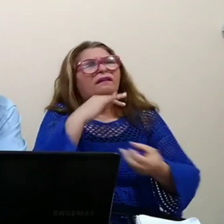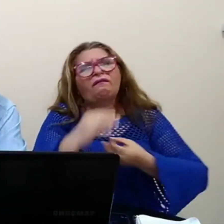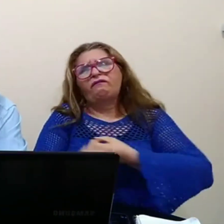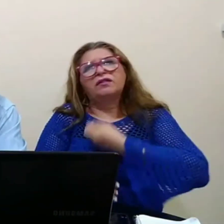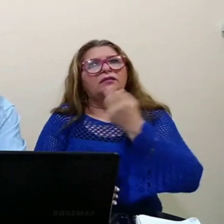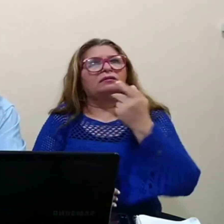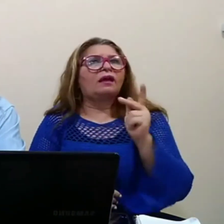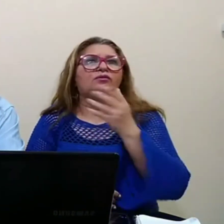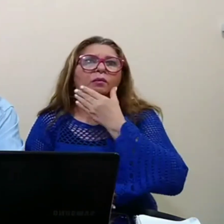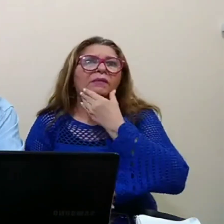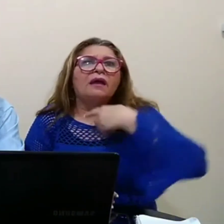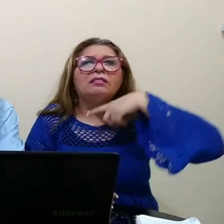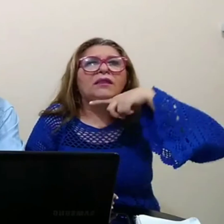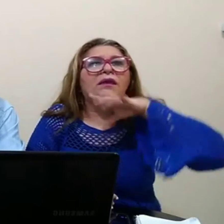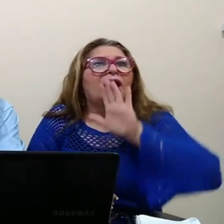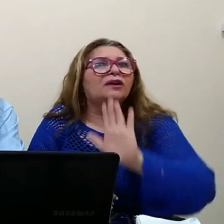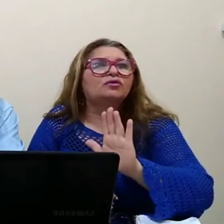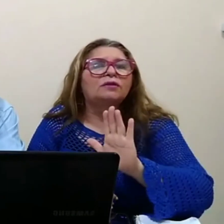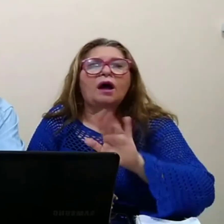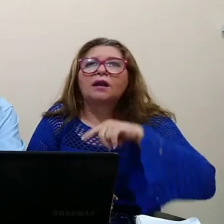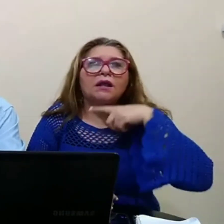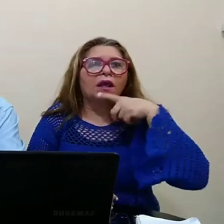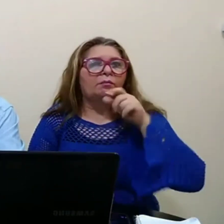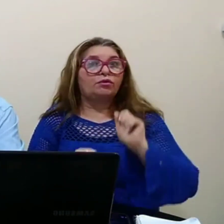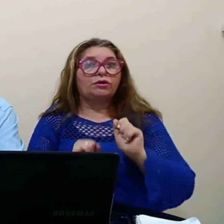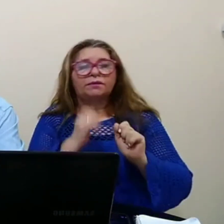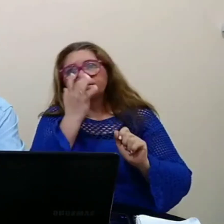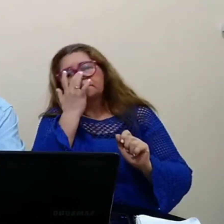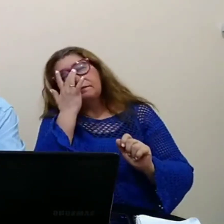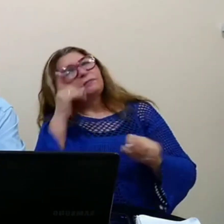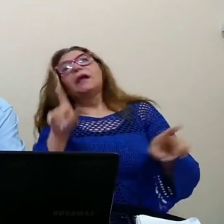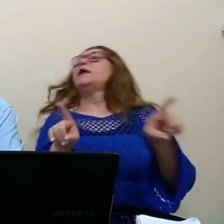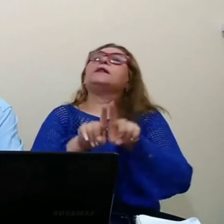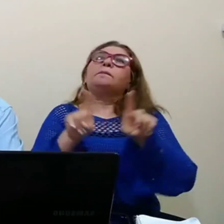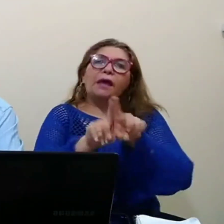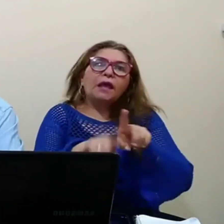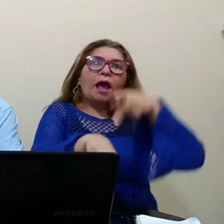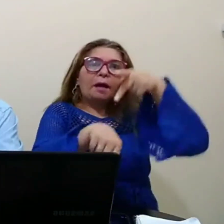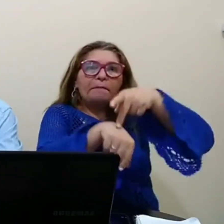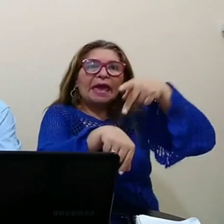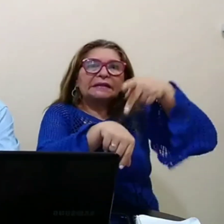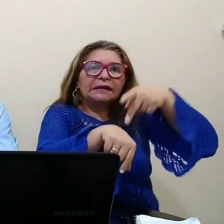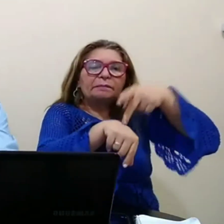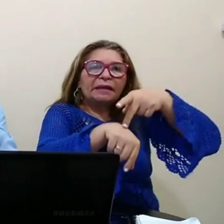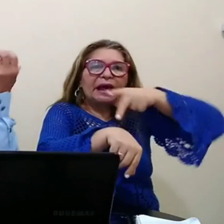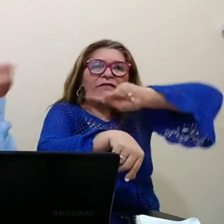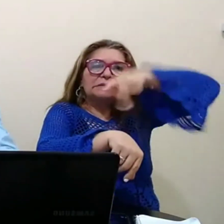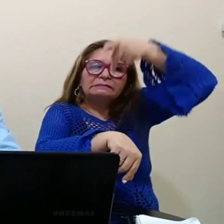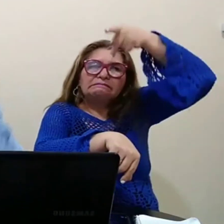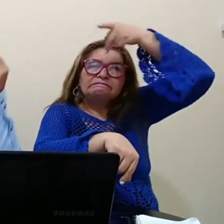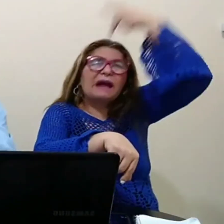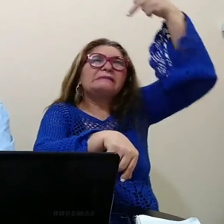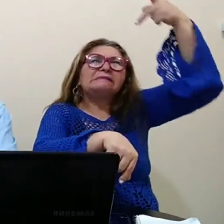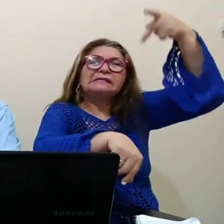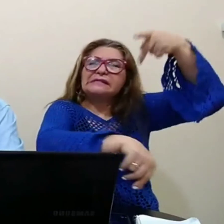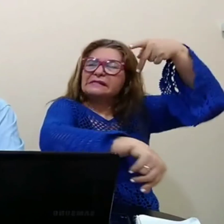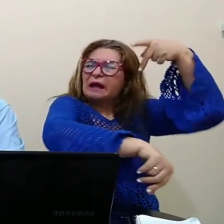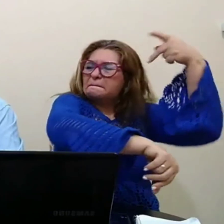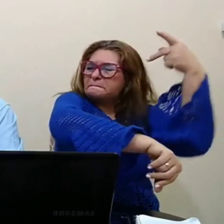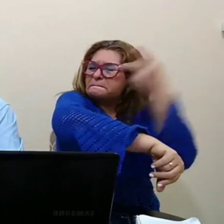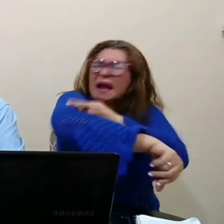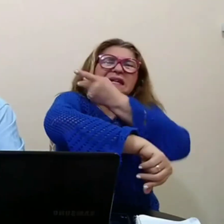e ninguém podia detê-lo. E ainda, ele se feria com pedras, ele pegava as pedras e feria o